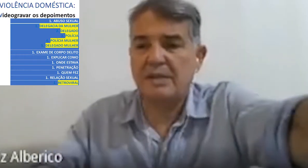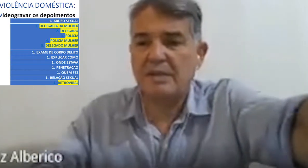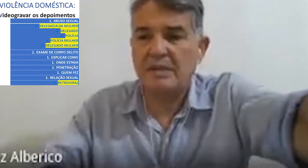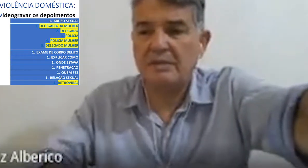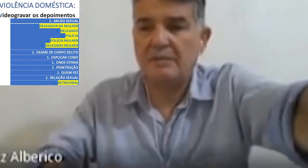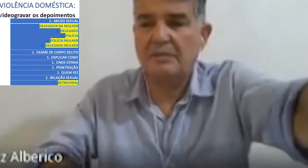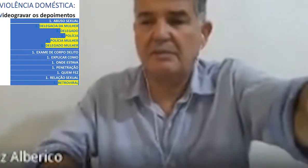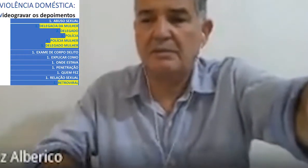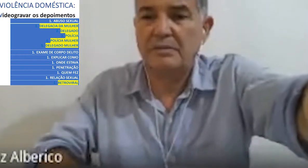aqui,